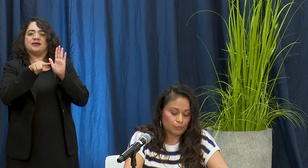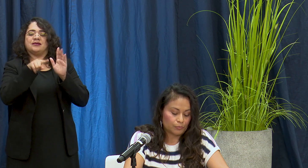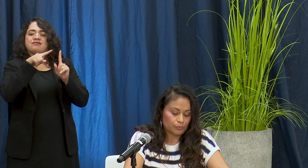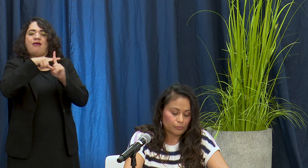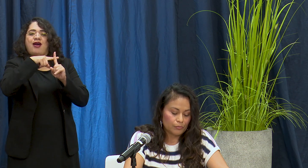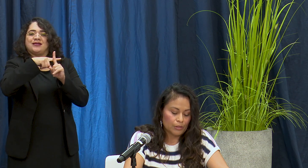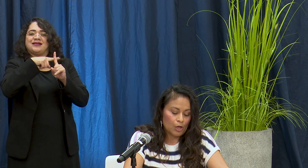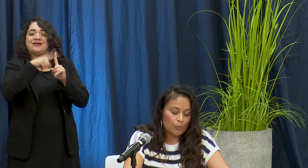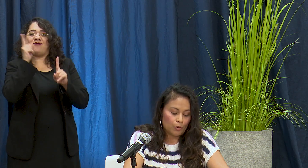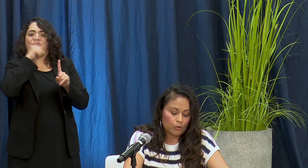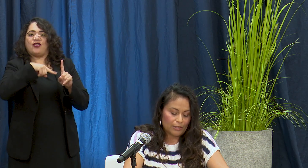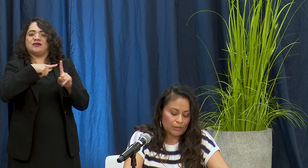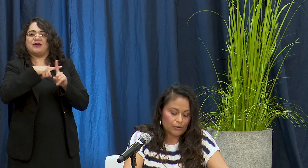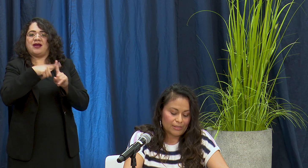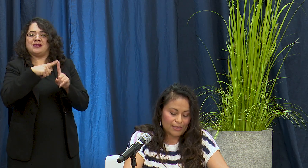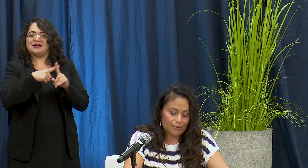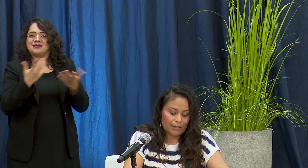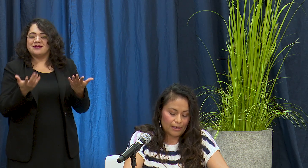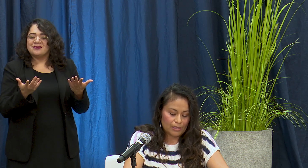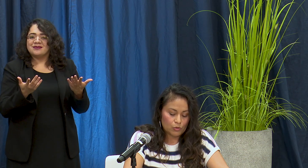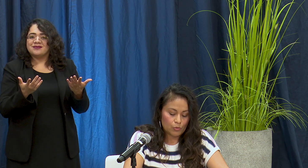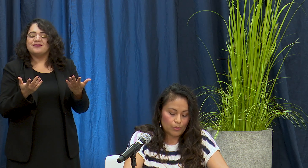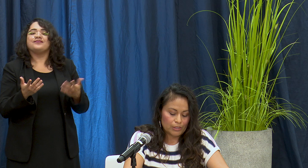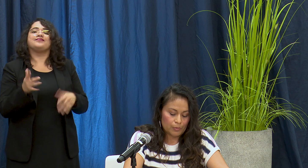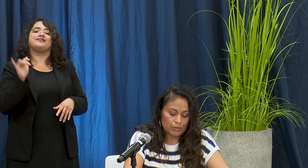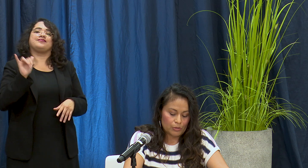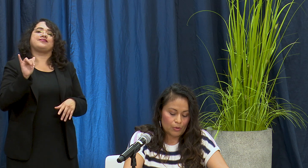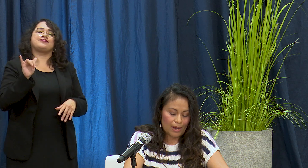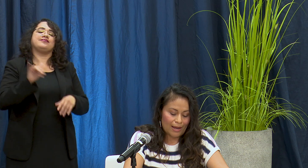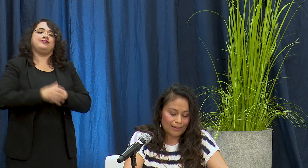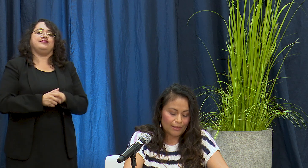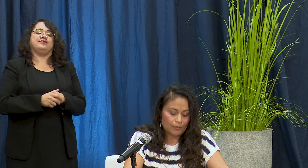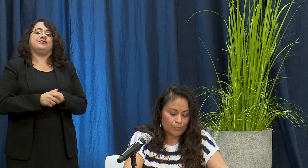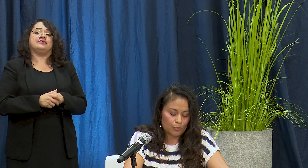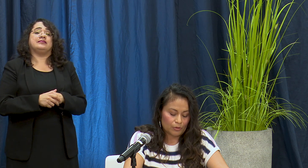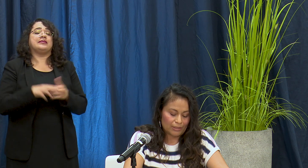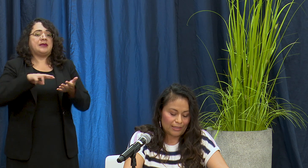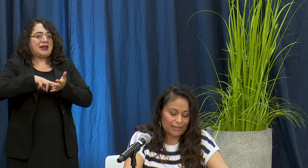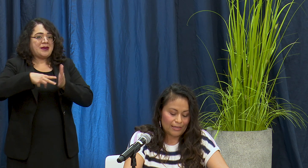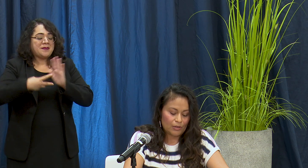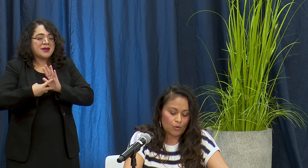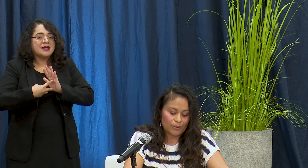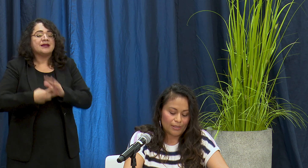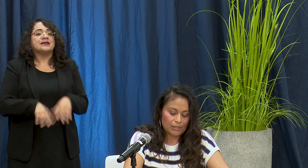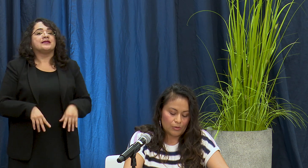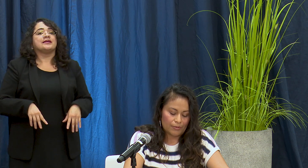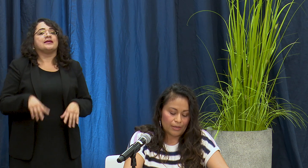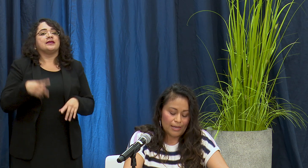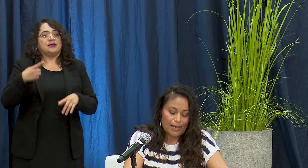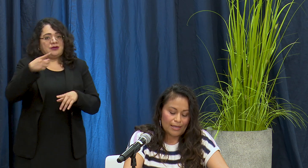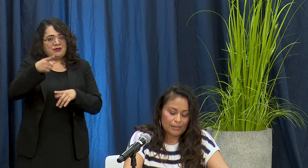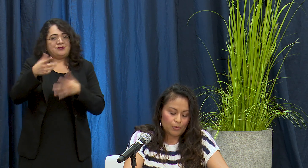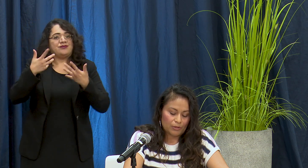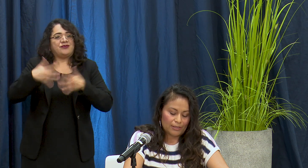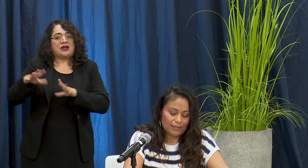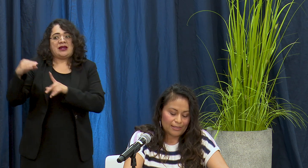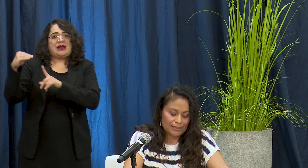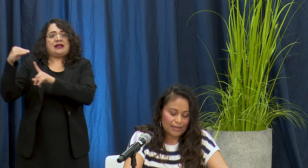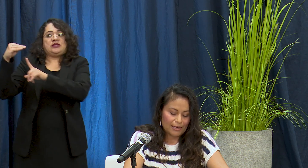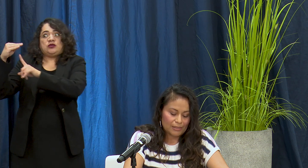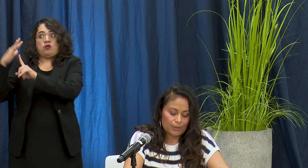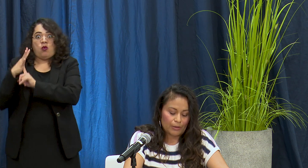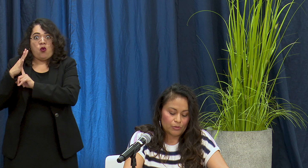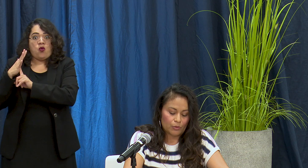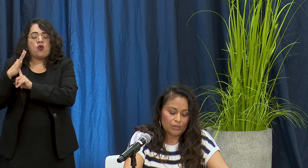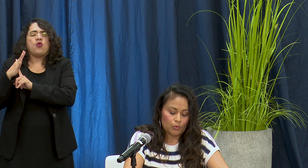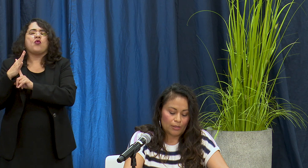falso. Por lo tanto, si sabe que estuvo expuesto a alguien que tiene COVID-19, es importante que